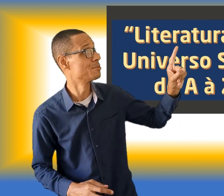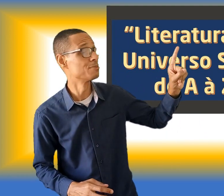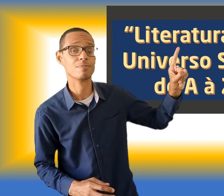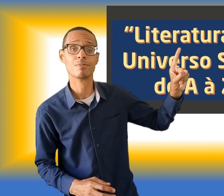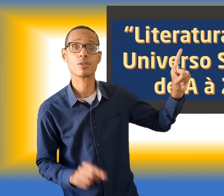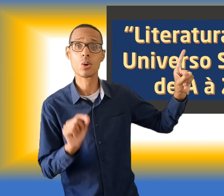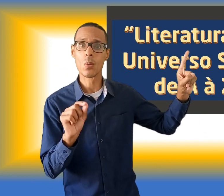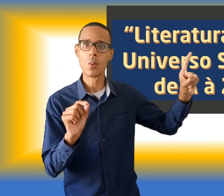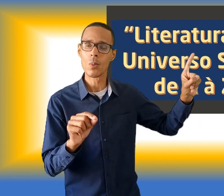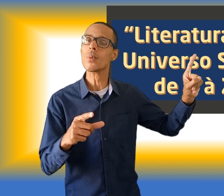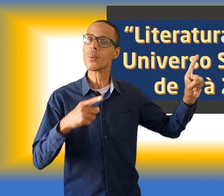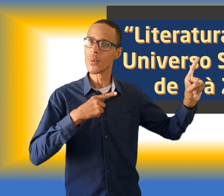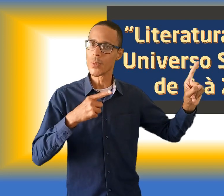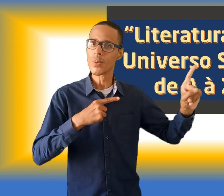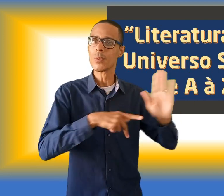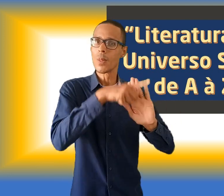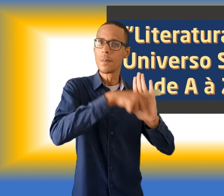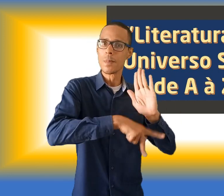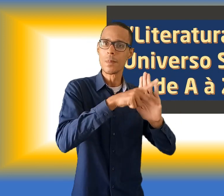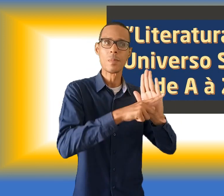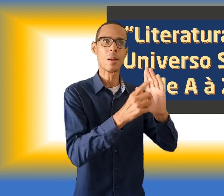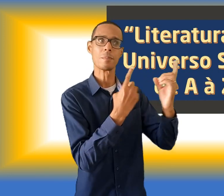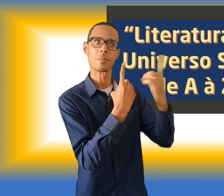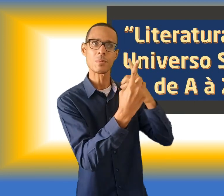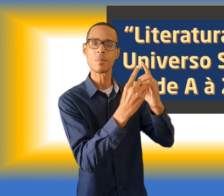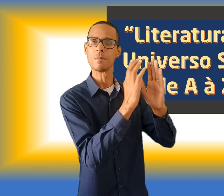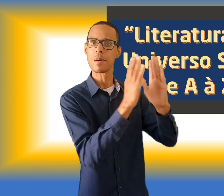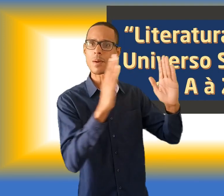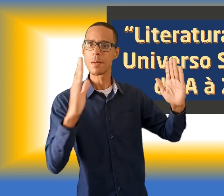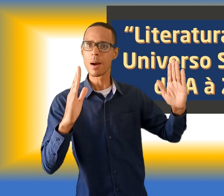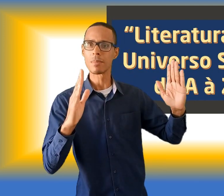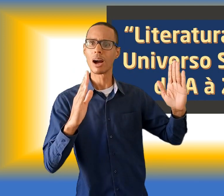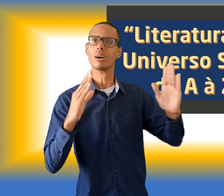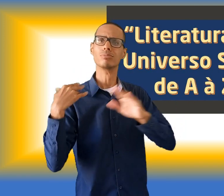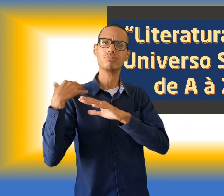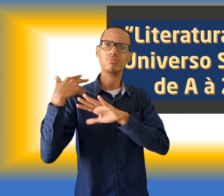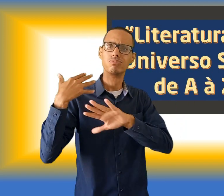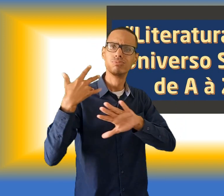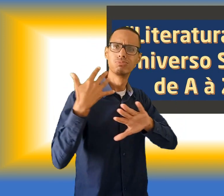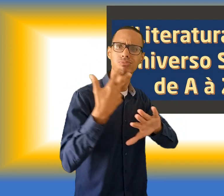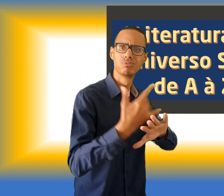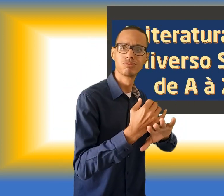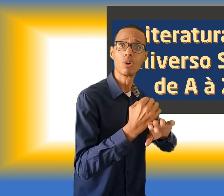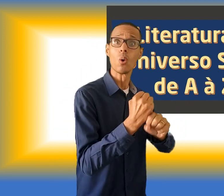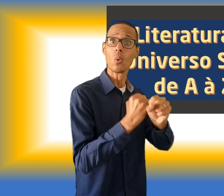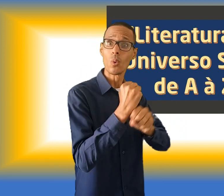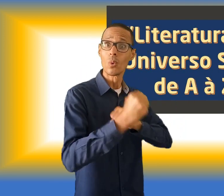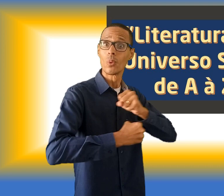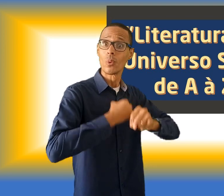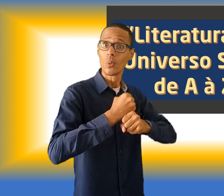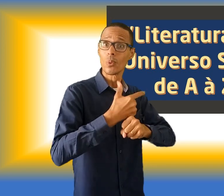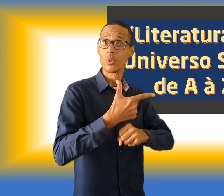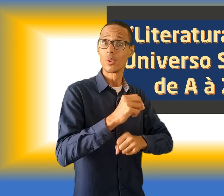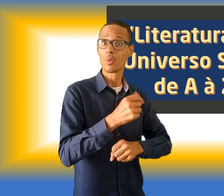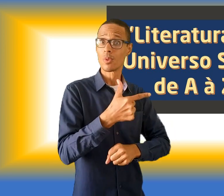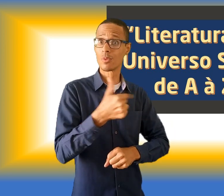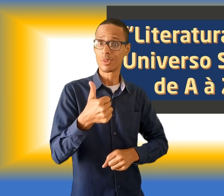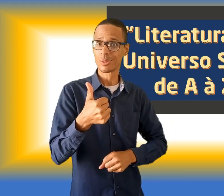Biblioteca. Neste card aqui acima, você vai encontrar a playlist de todos os autores. Se ainda